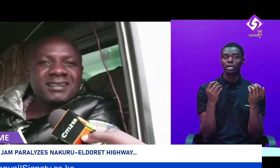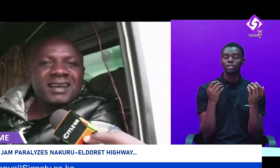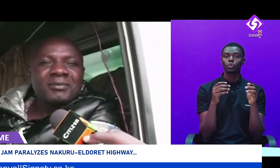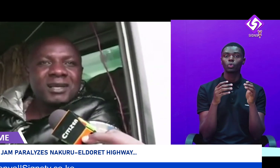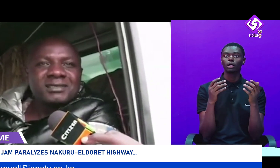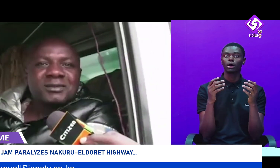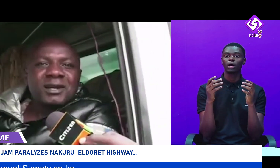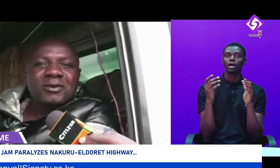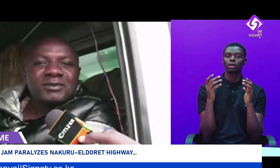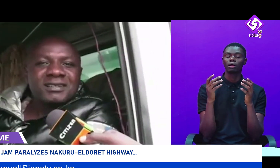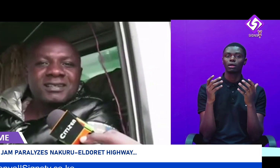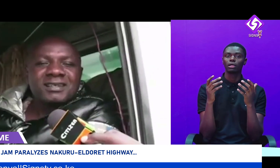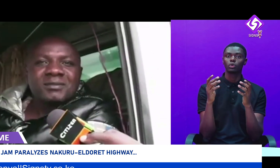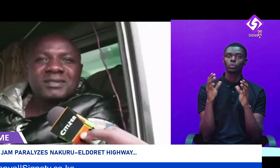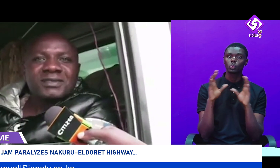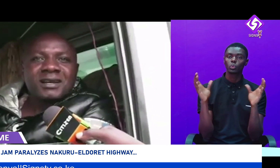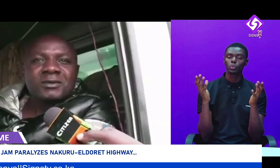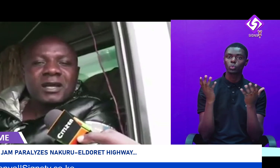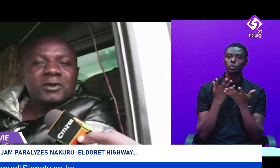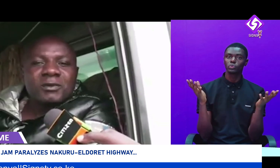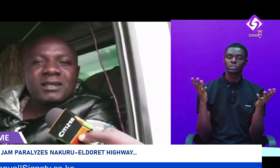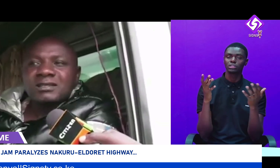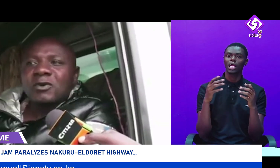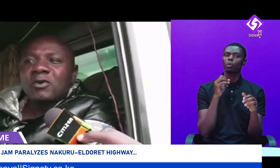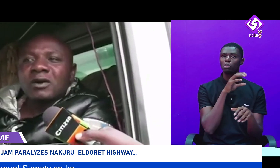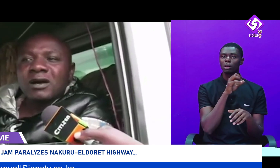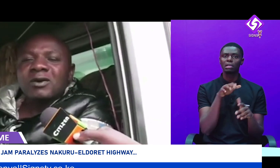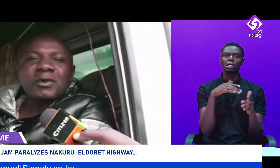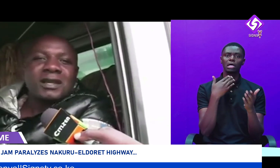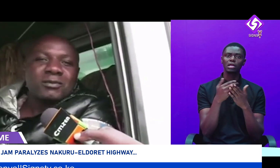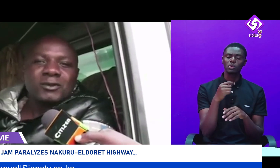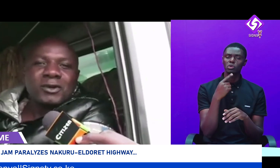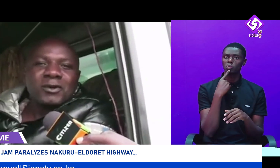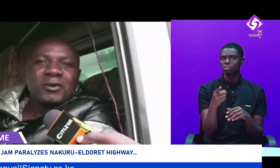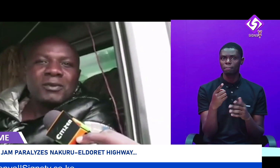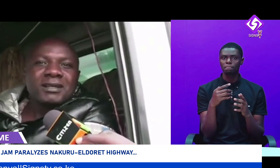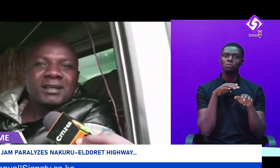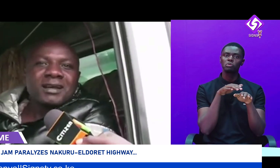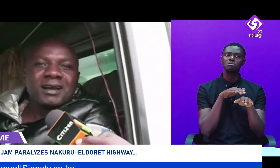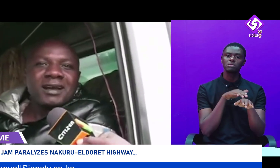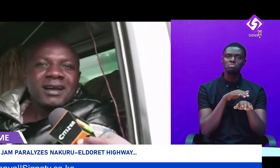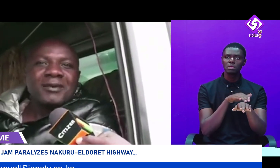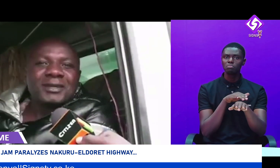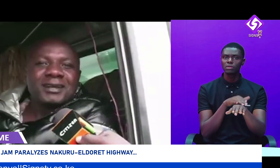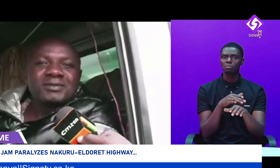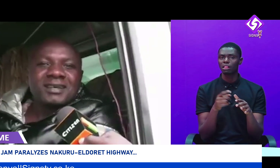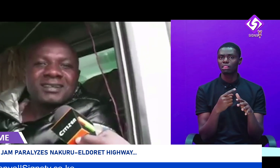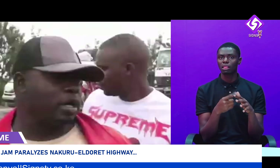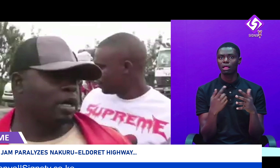Leo anapika simu ana complain nini amchafika. Hata ukimuelezea uko kwa jamu unapata tena mimi kabisa. Kama